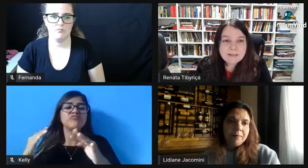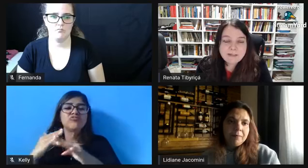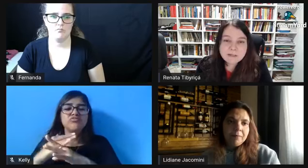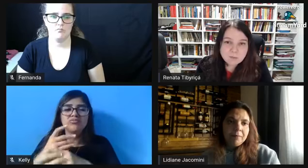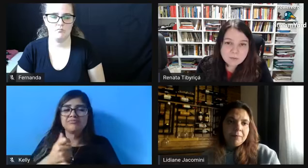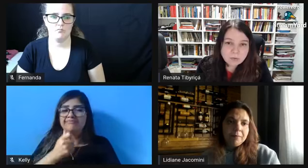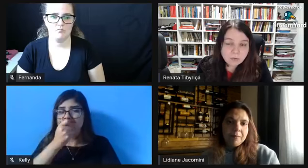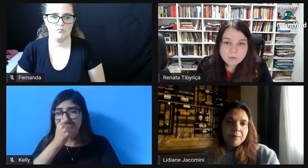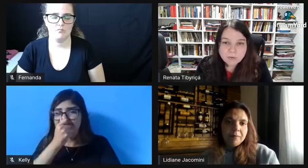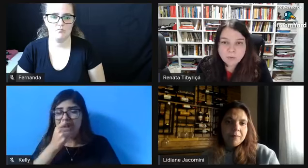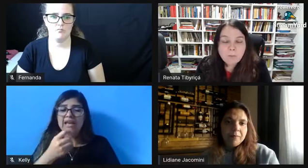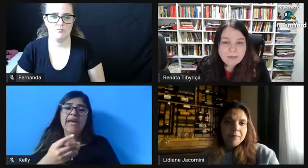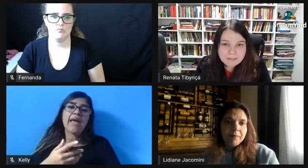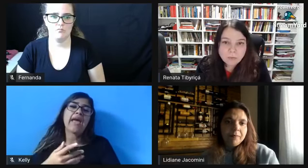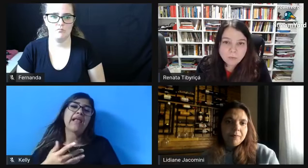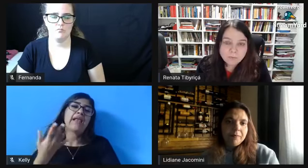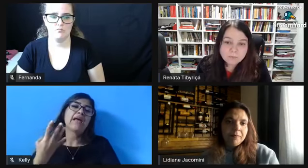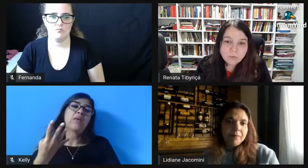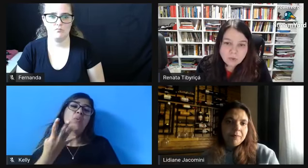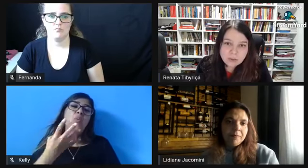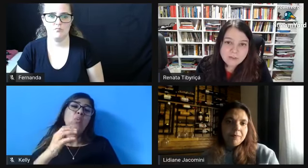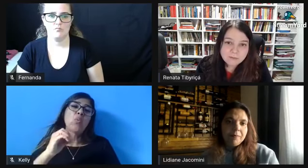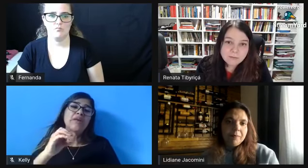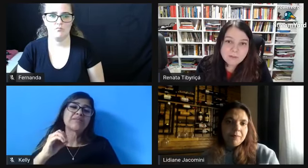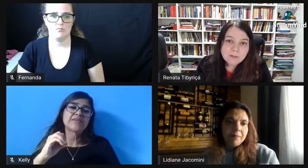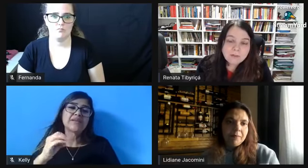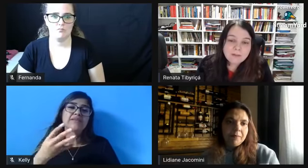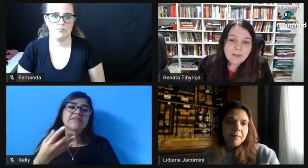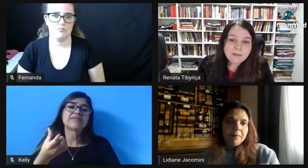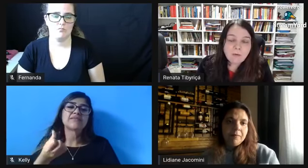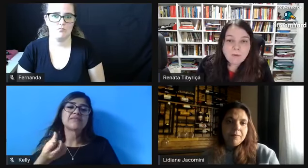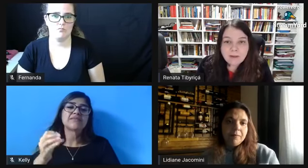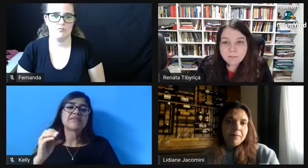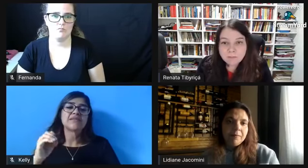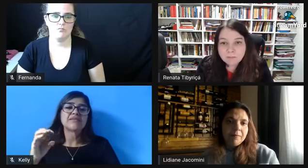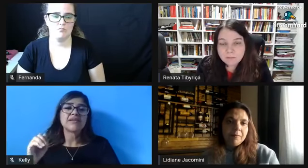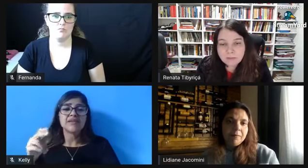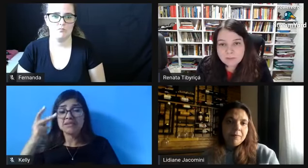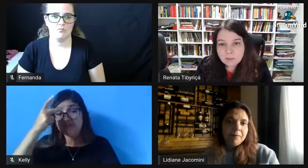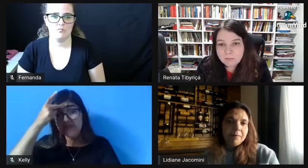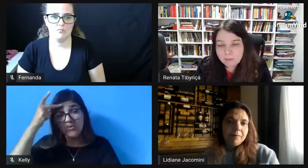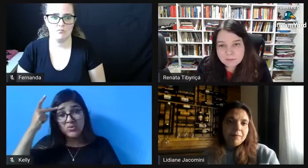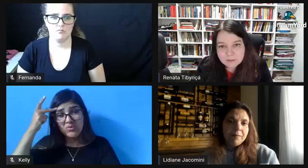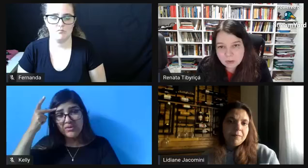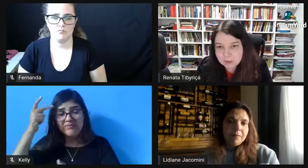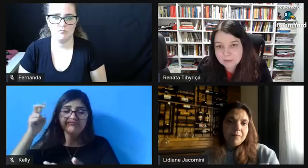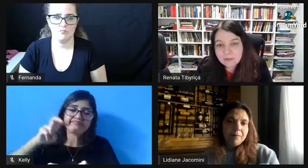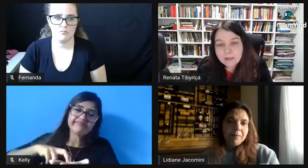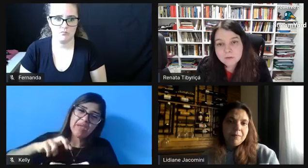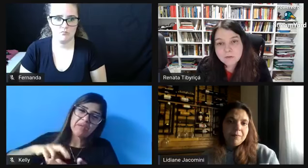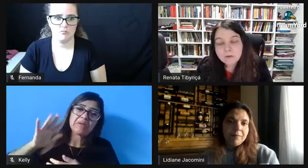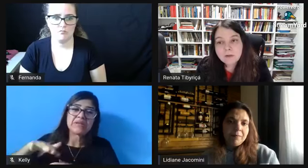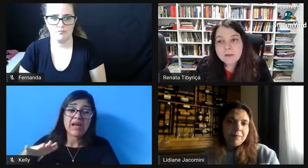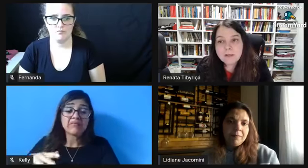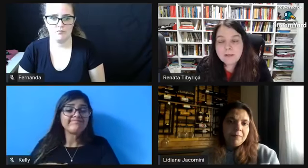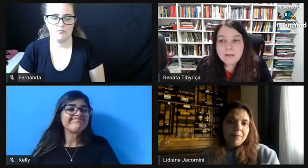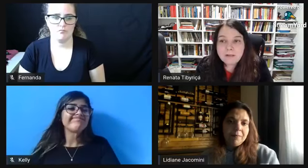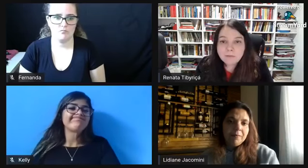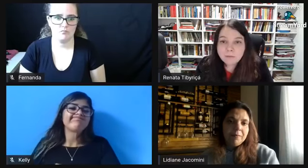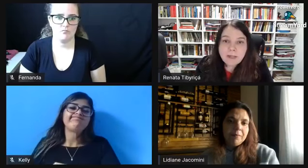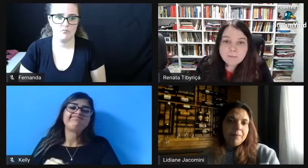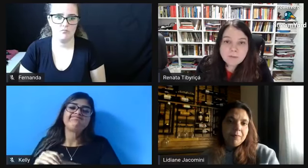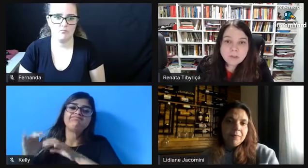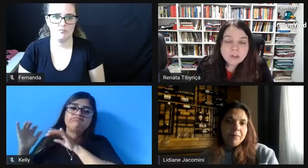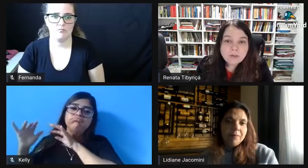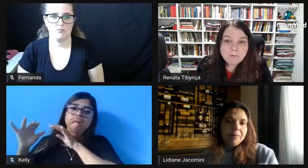400, 600 pessoas num período do dia, então é um atendimento, assim, gigantesco,